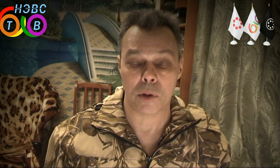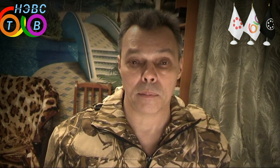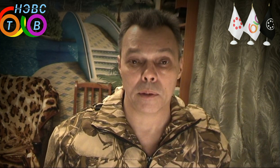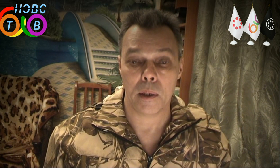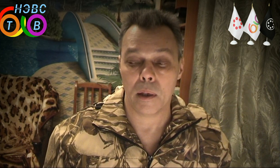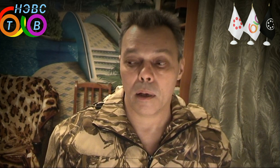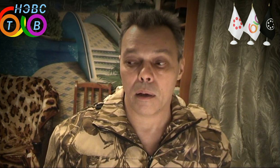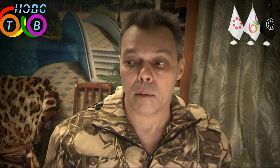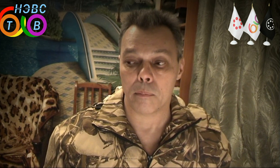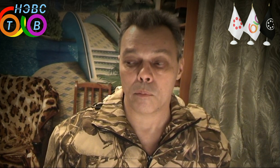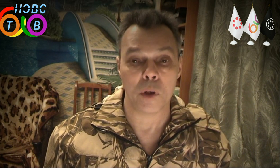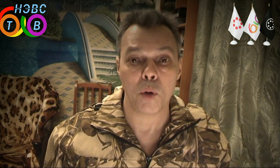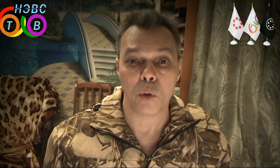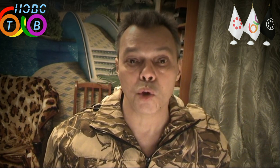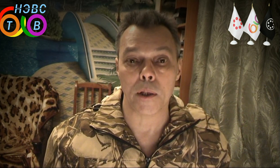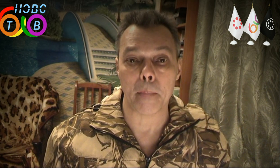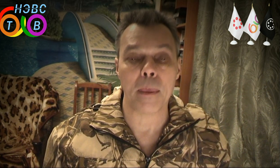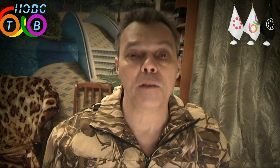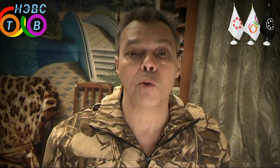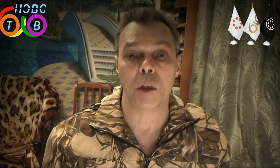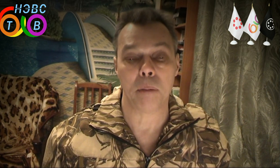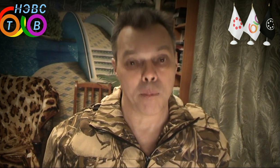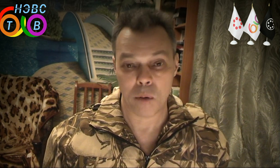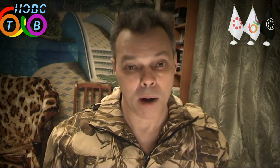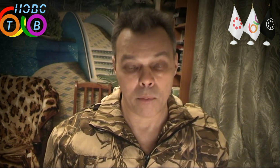может быть. Ребенок уже не сводит папу и маму.